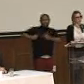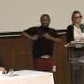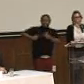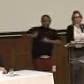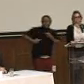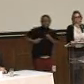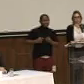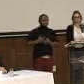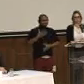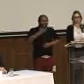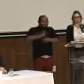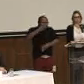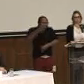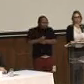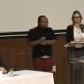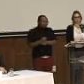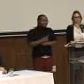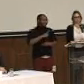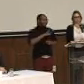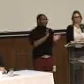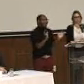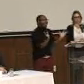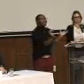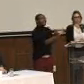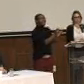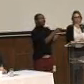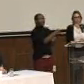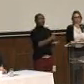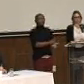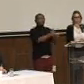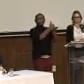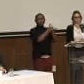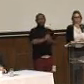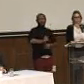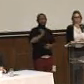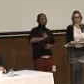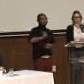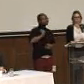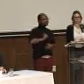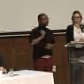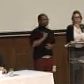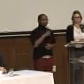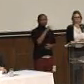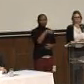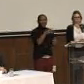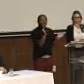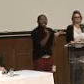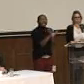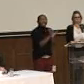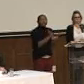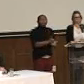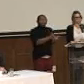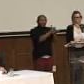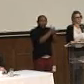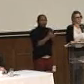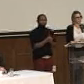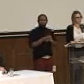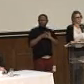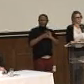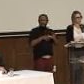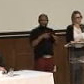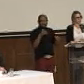vocês tiverem, a equipe de apoio está aqui e eles estão à disposição para receber o seu número de telefone, o seu e-mail, a sua